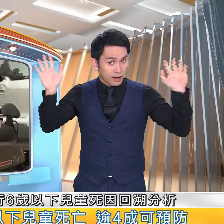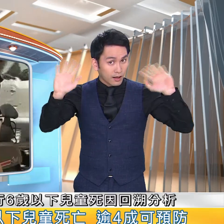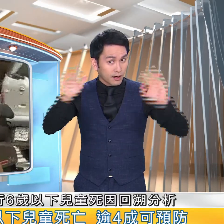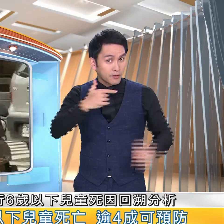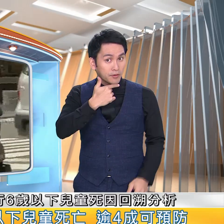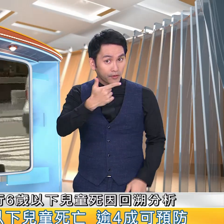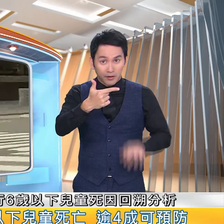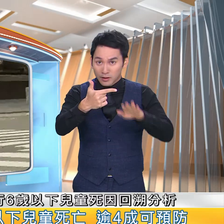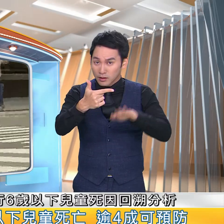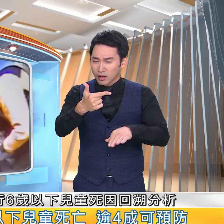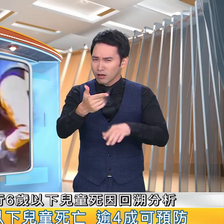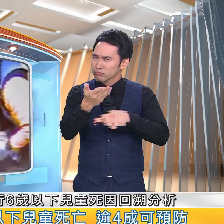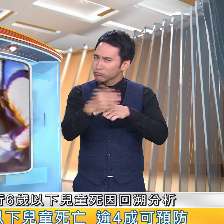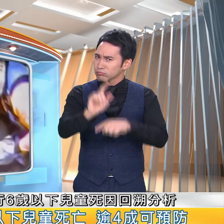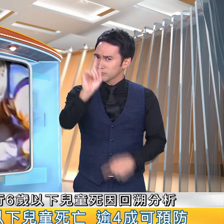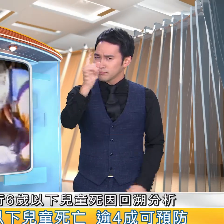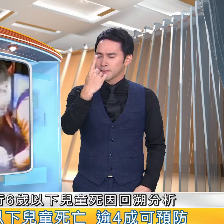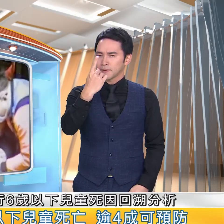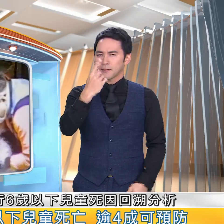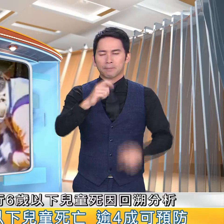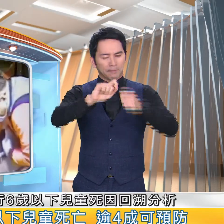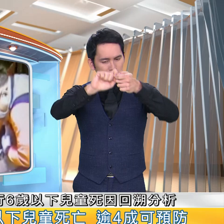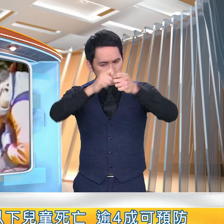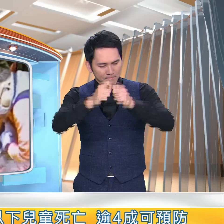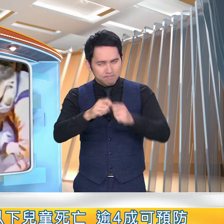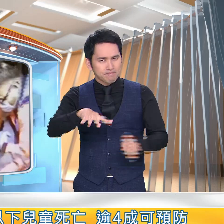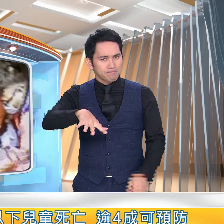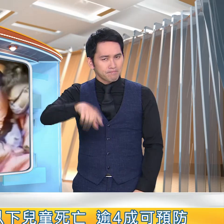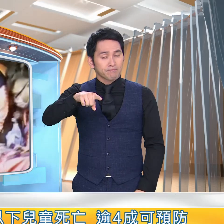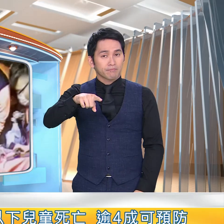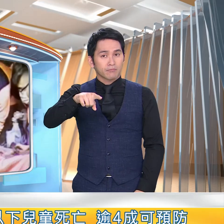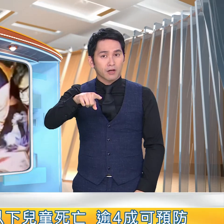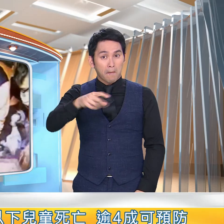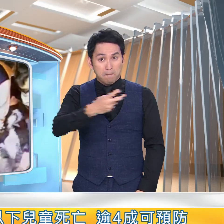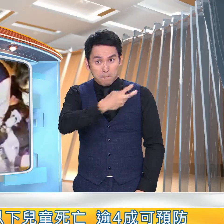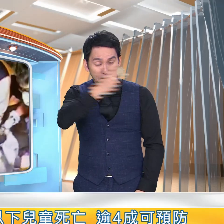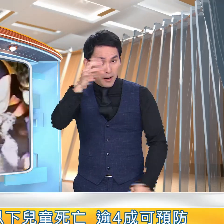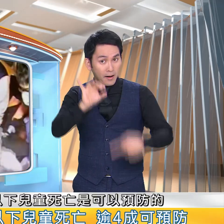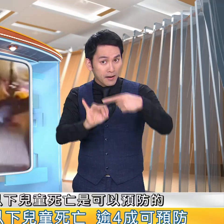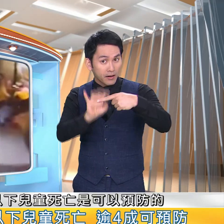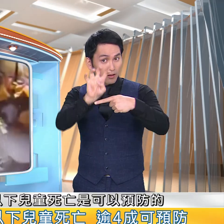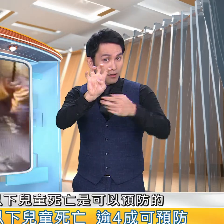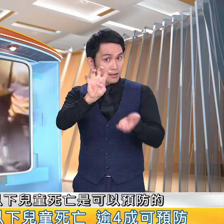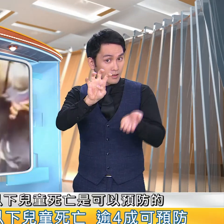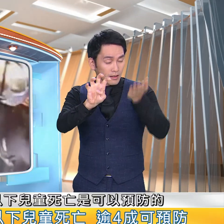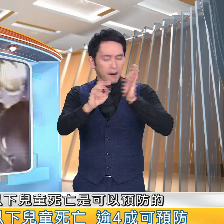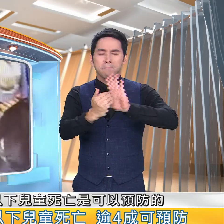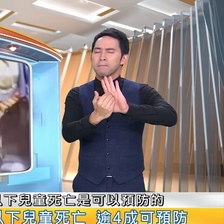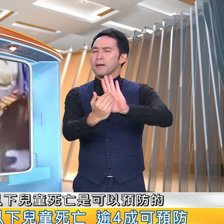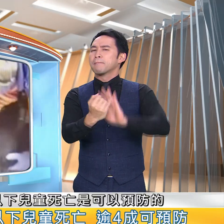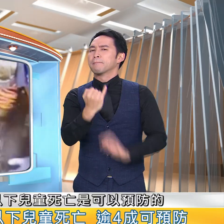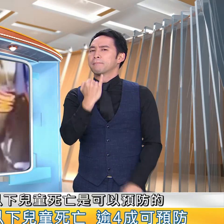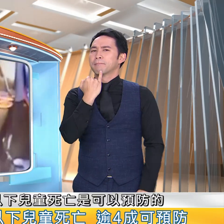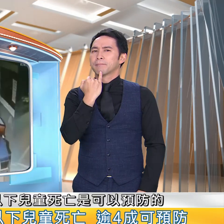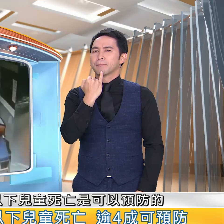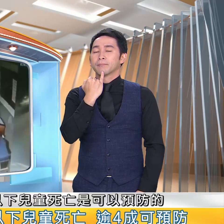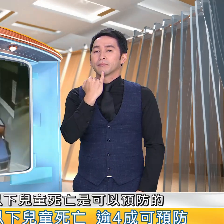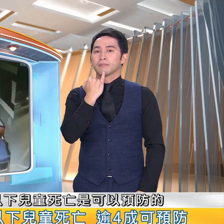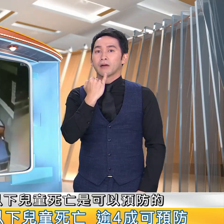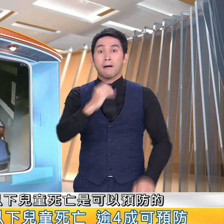下儿童死因回溯分析。报告指出，超过40%6岁以下儿童的死亡